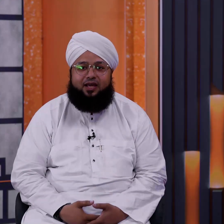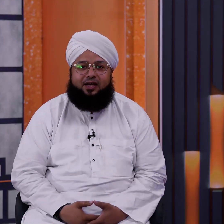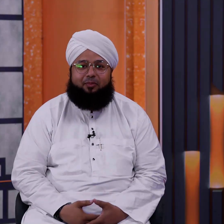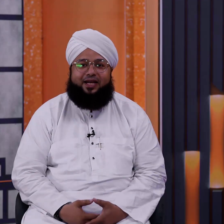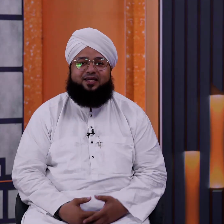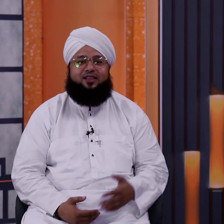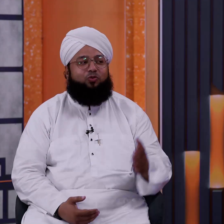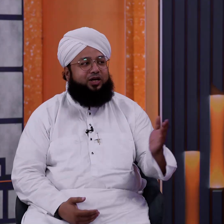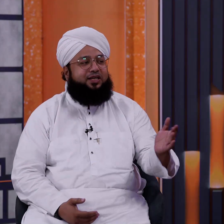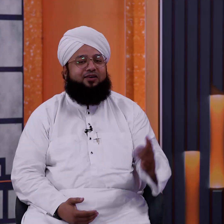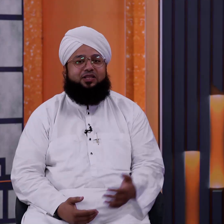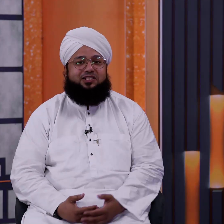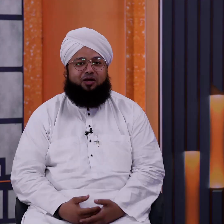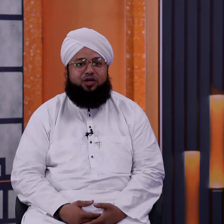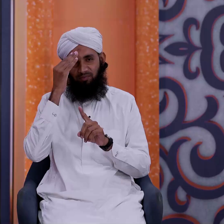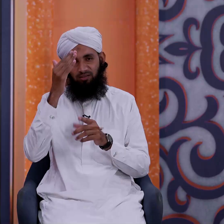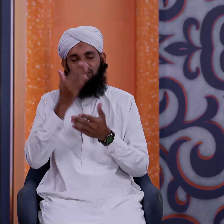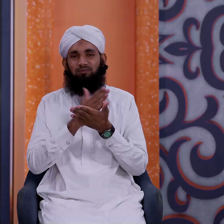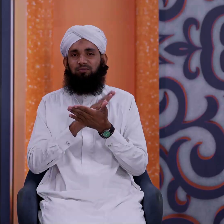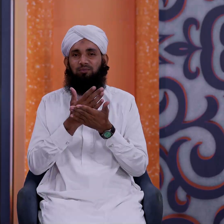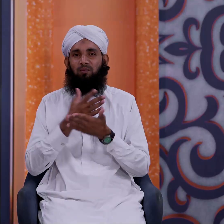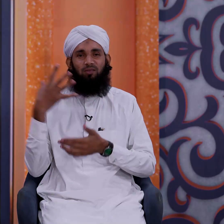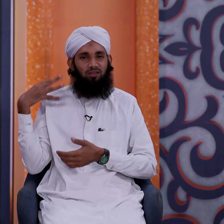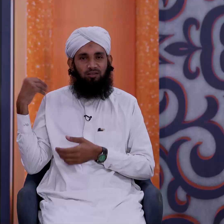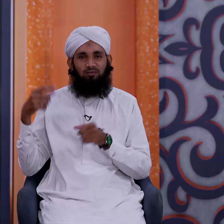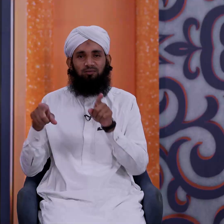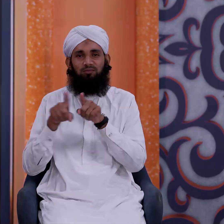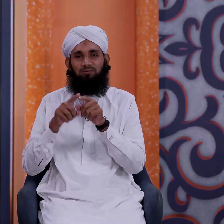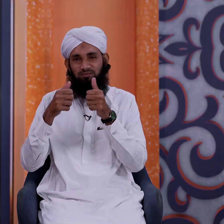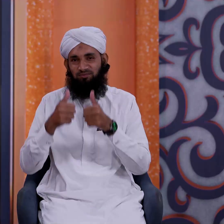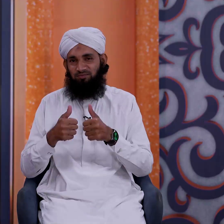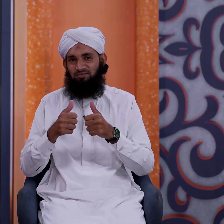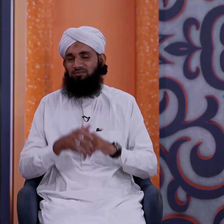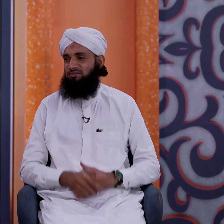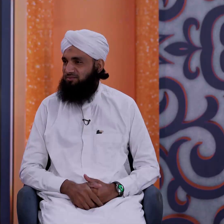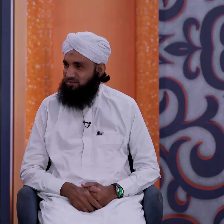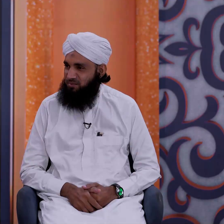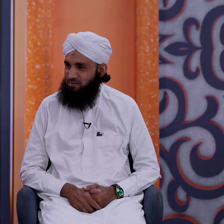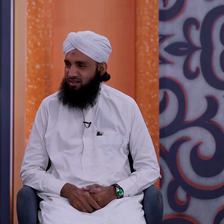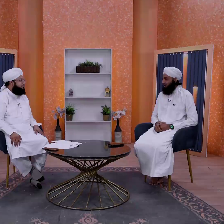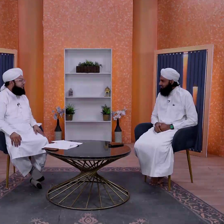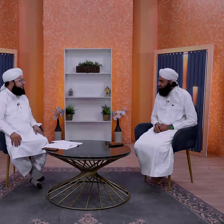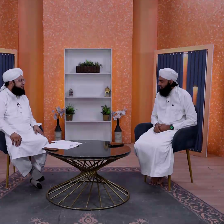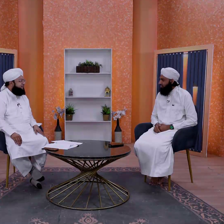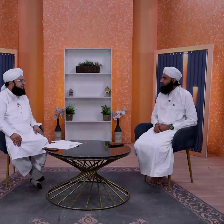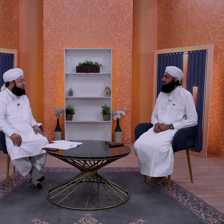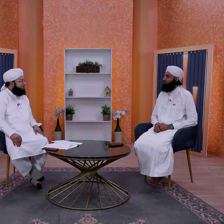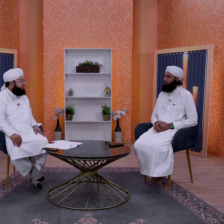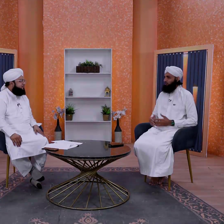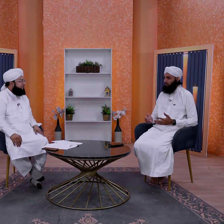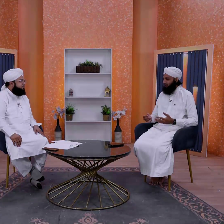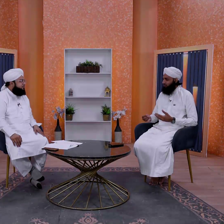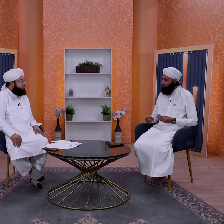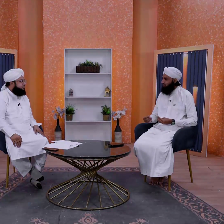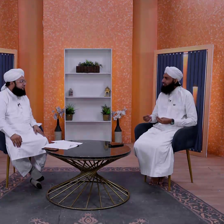ہیں. ہمارے ساتھ ہیں مبلغ دعوت اسلامی محمد وسیم اتاری. جی وسیم بھائی, آج آپ ہمیں کون سے اشارے سکھا رہے ہیں؟ آج انشاءاللہ الکریم